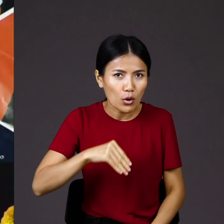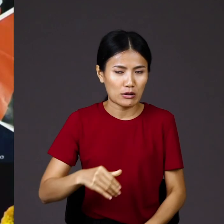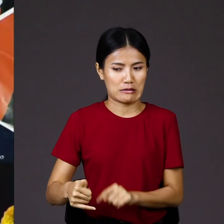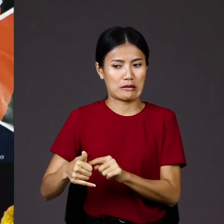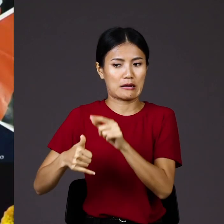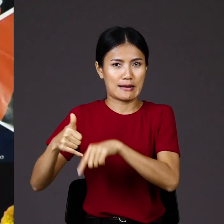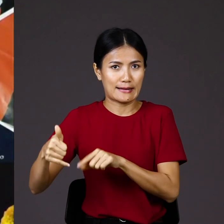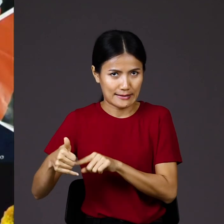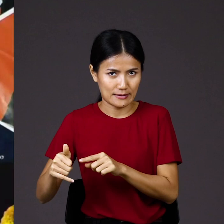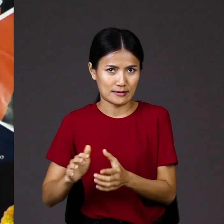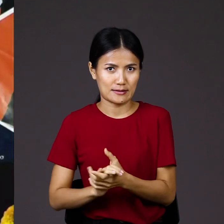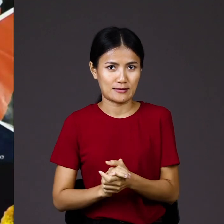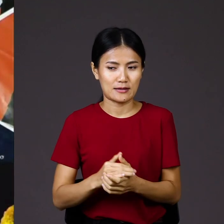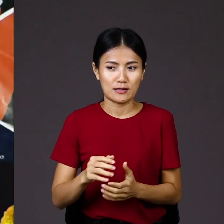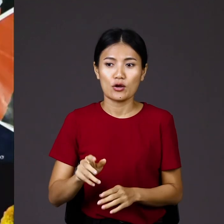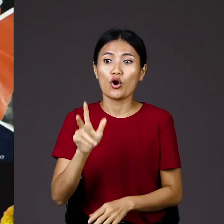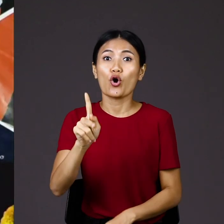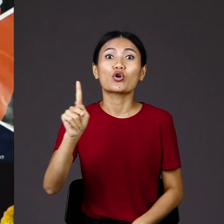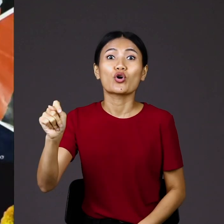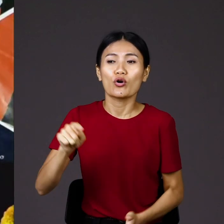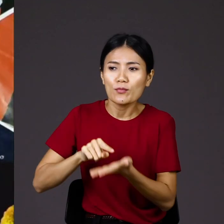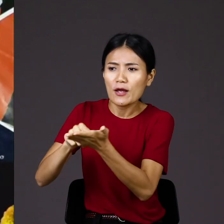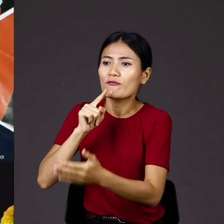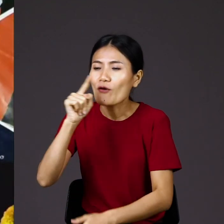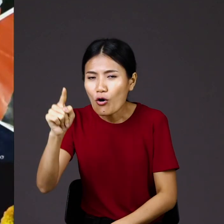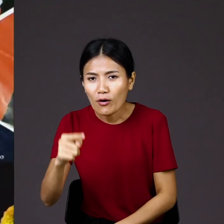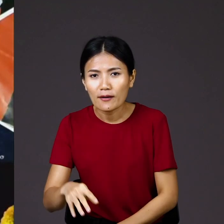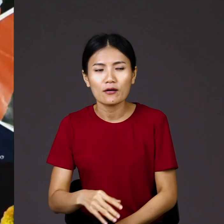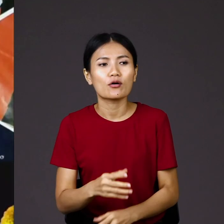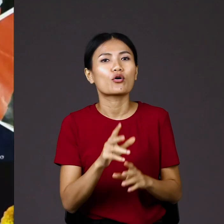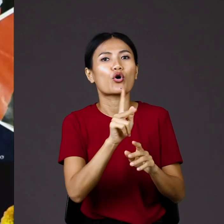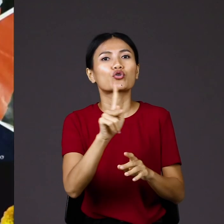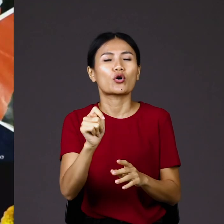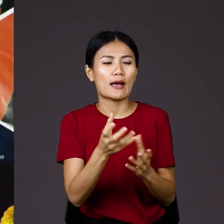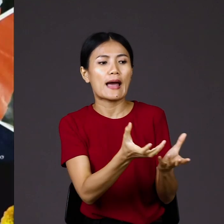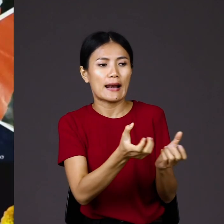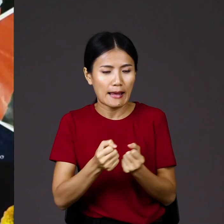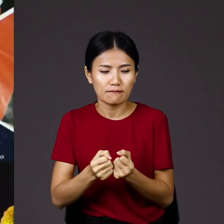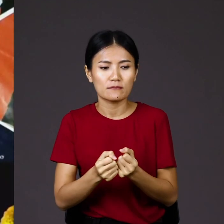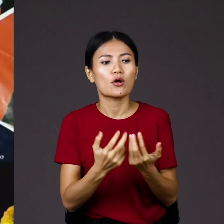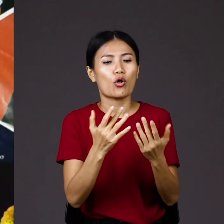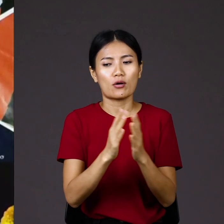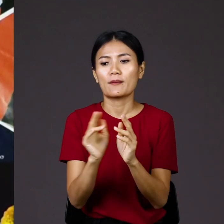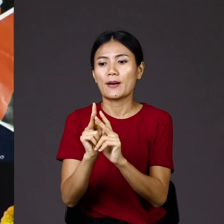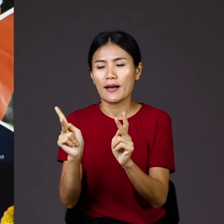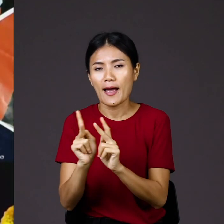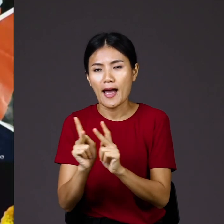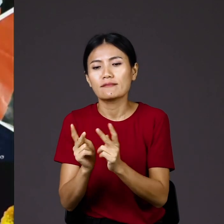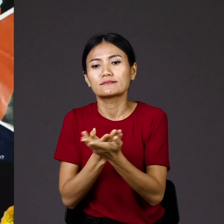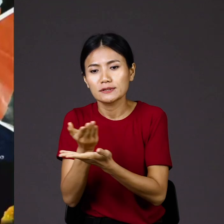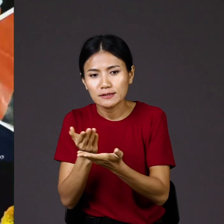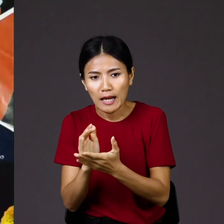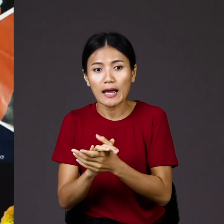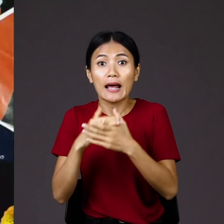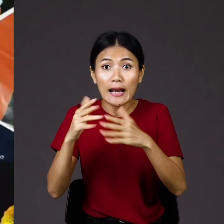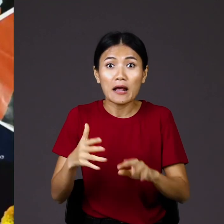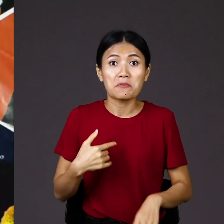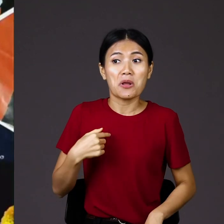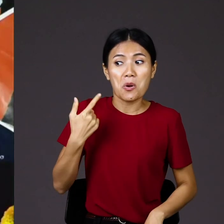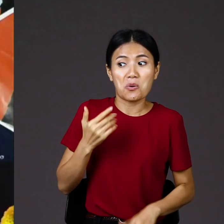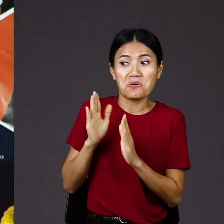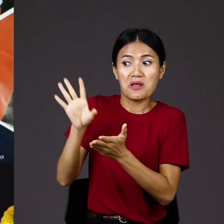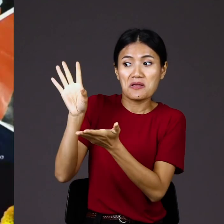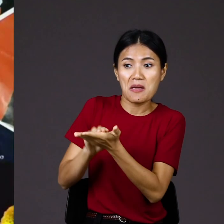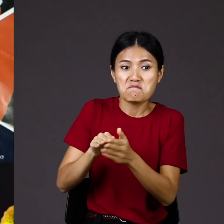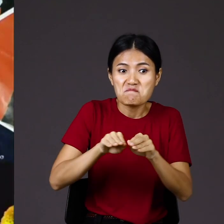ๆนักร้องเรียนเนี่ยทีนี้ก็ไปร้องกันกกต.ก็บอกว่าโอเคเอาเข้าตั้งเดี๋ยวจะตั้งกรรมการพิจารณาก็มีคน